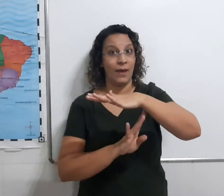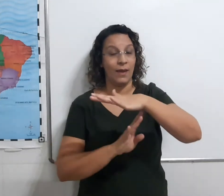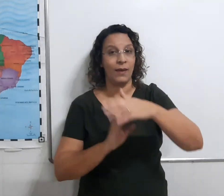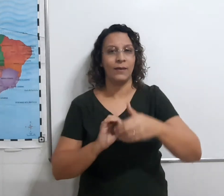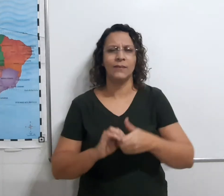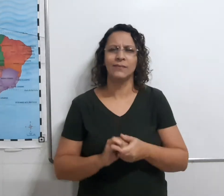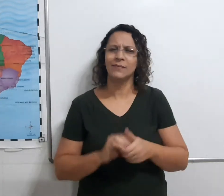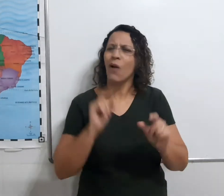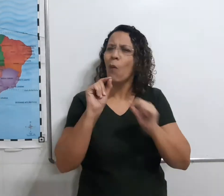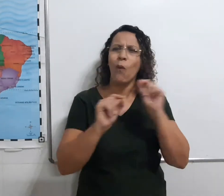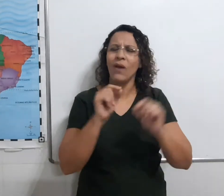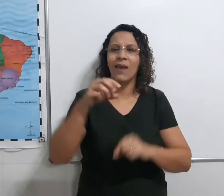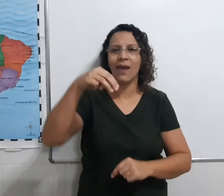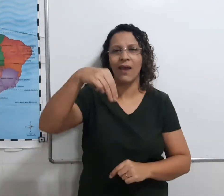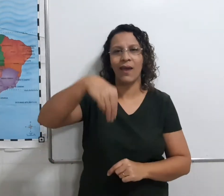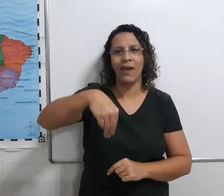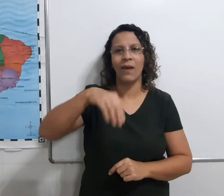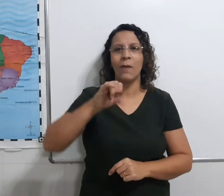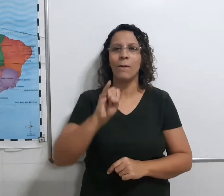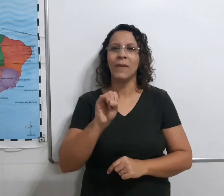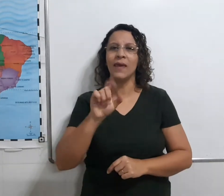O que é migrar?